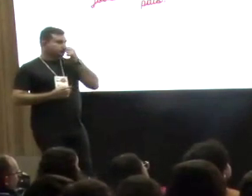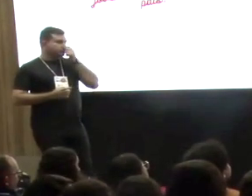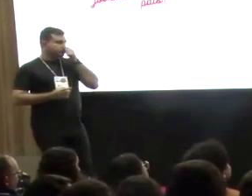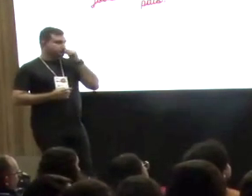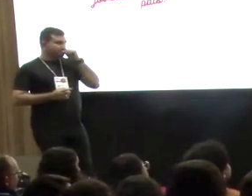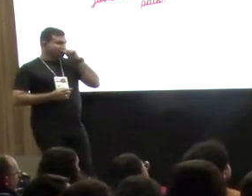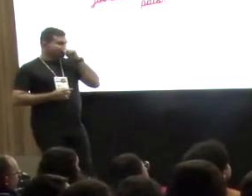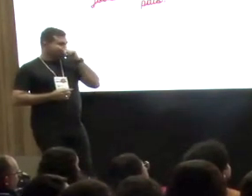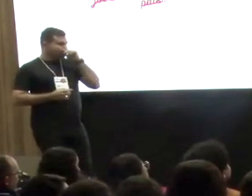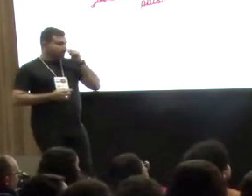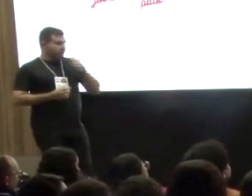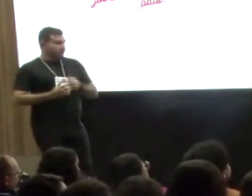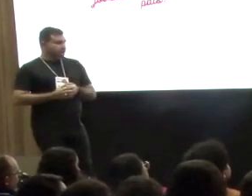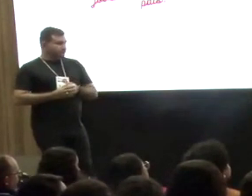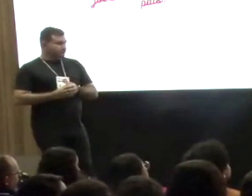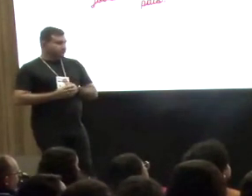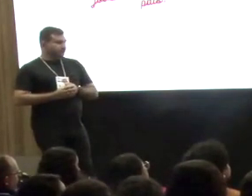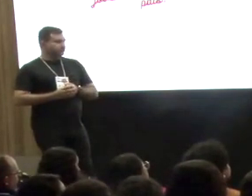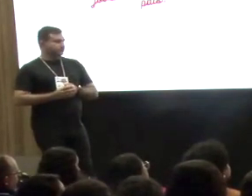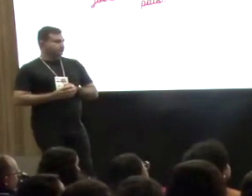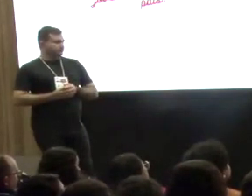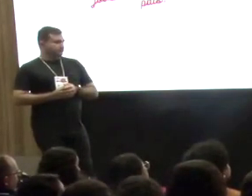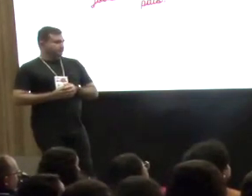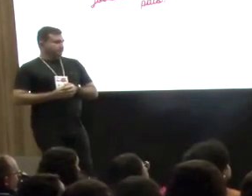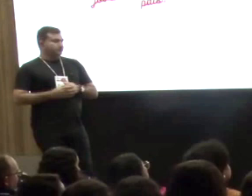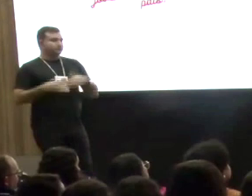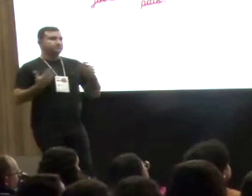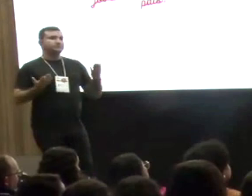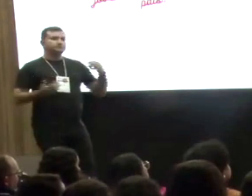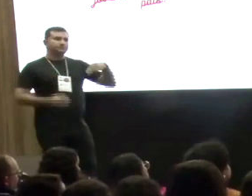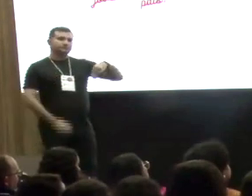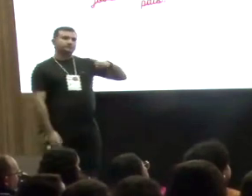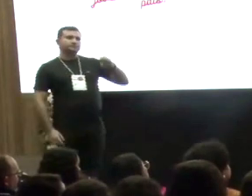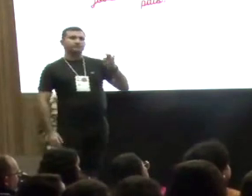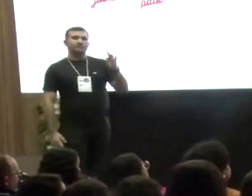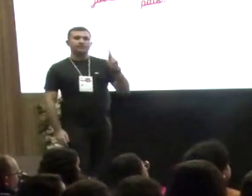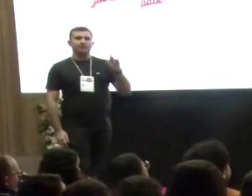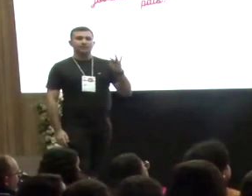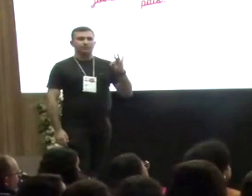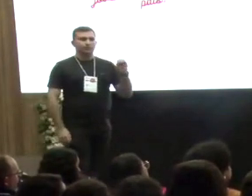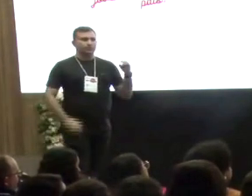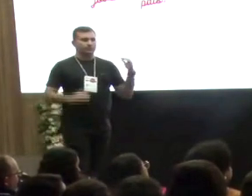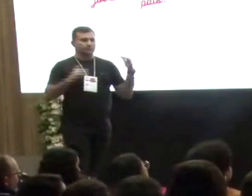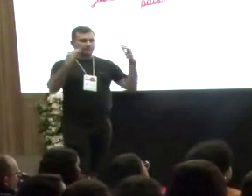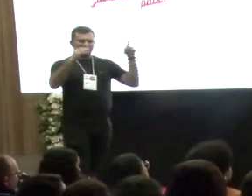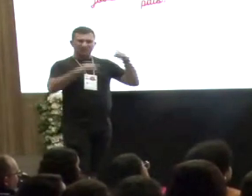Uai, e a meritocracia, onde é que fica? Eles